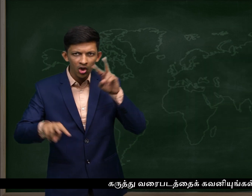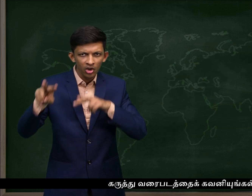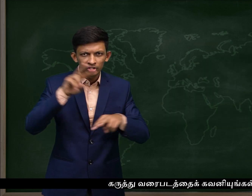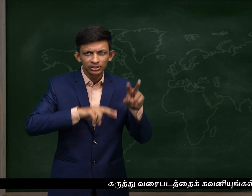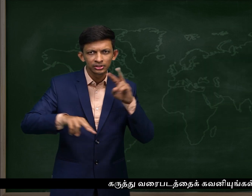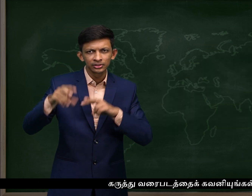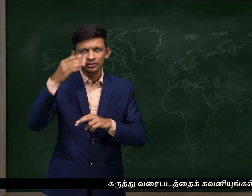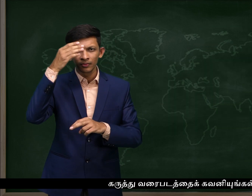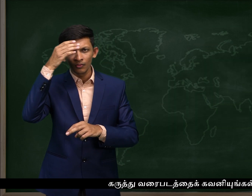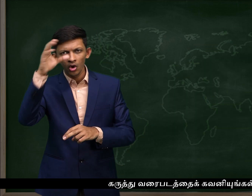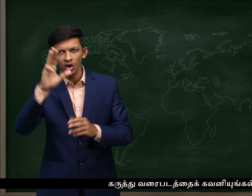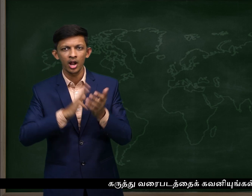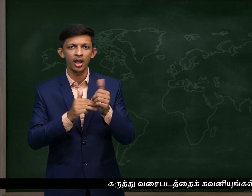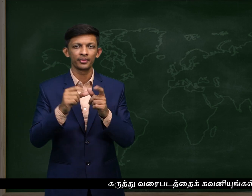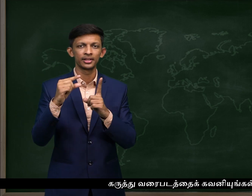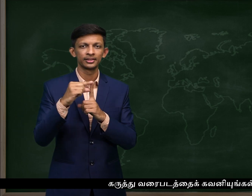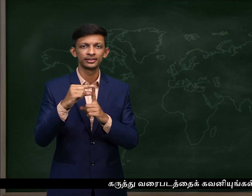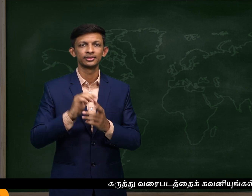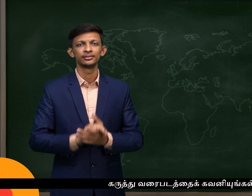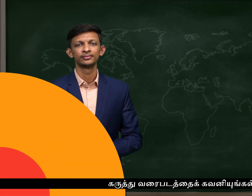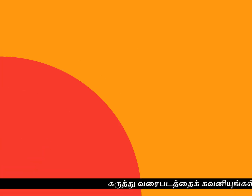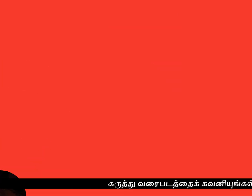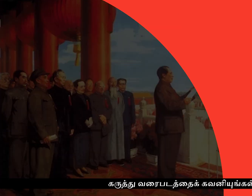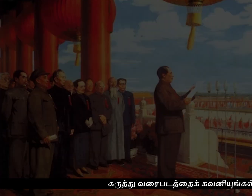கருத்து வரைபடத்தை பார்ப்போம்.